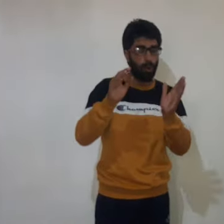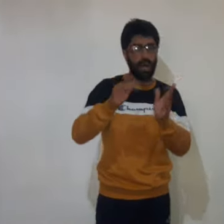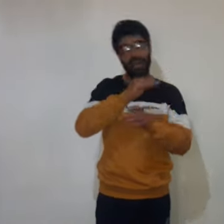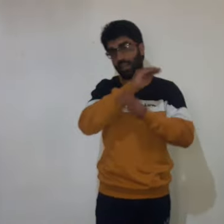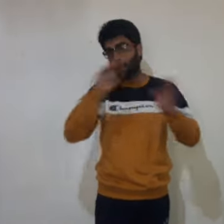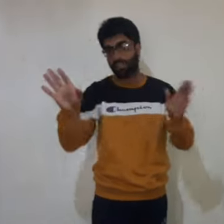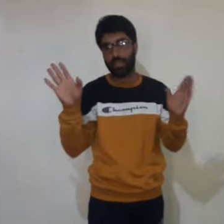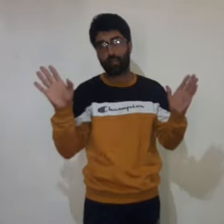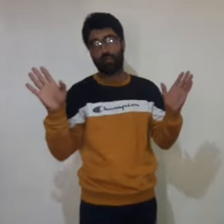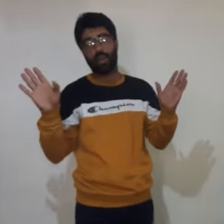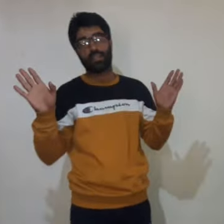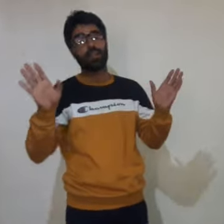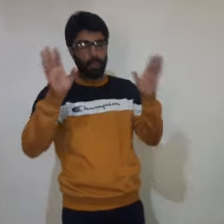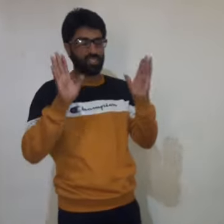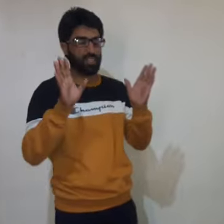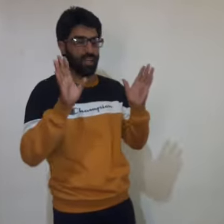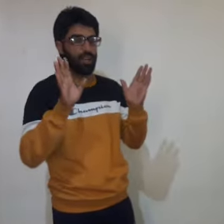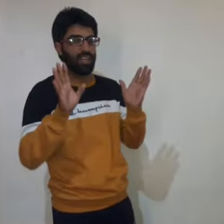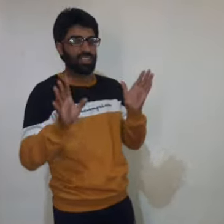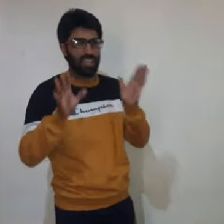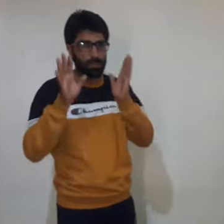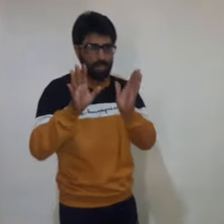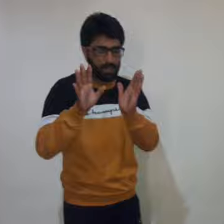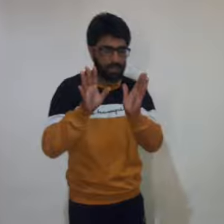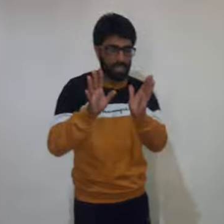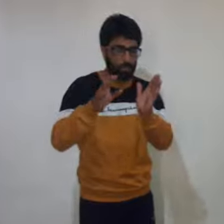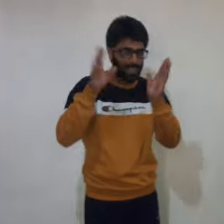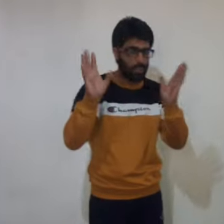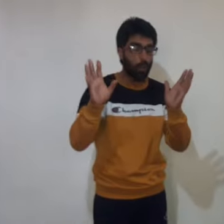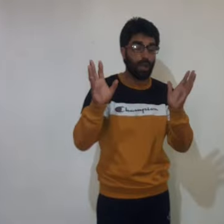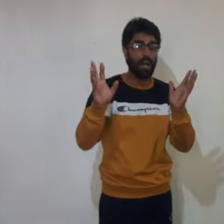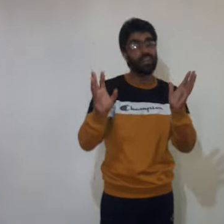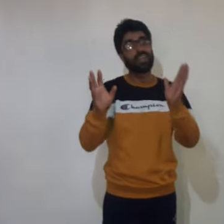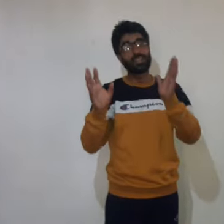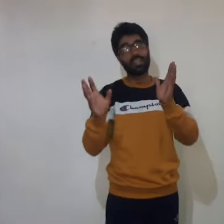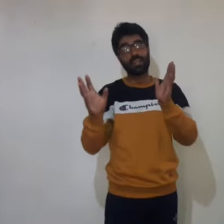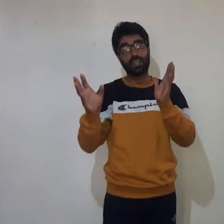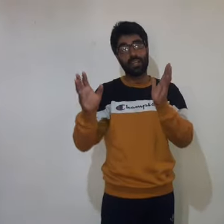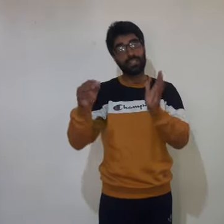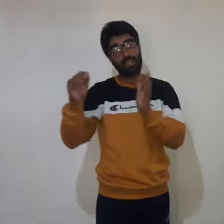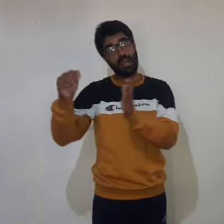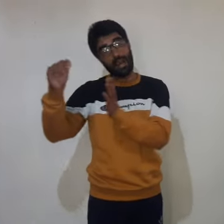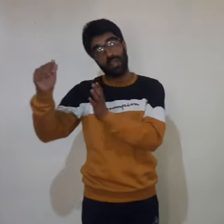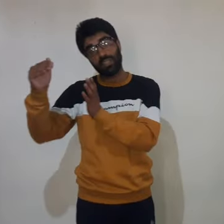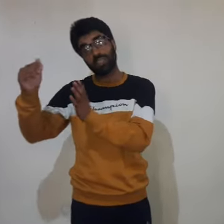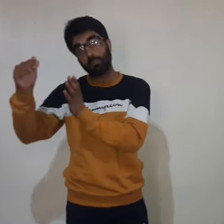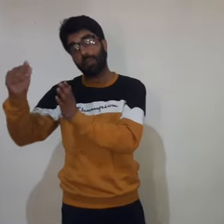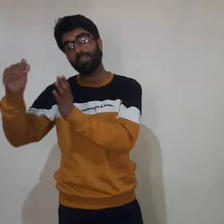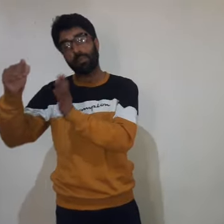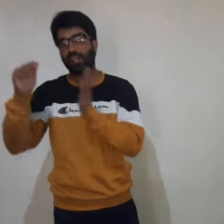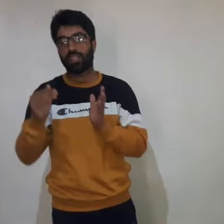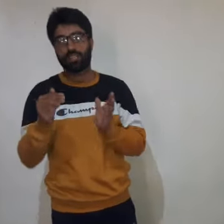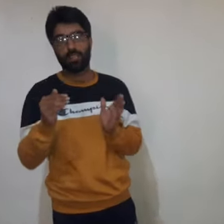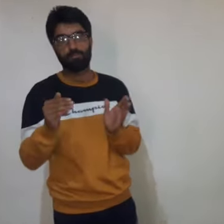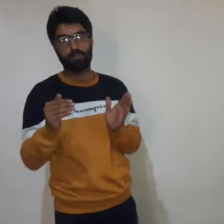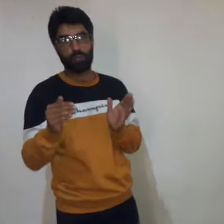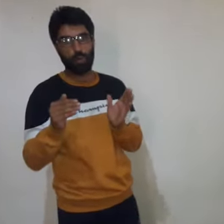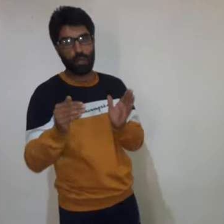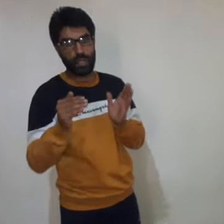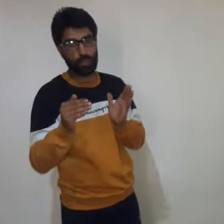गया 100% ये कोविड-19 पेशेंट है, सस्पेक्टेड हो गया कि इसकी ऐसी सिम्टम्स पाए जाते हैं। ओके डियर